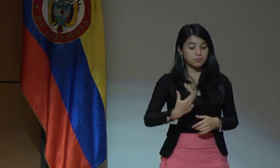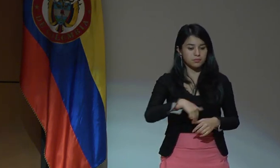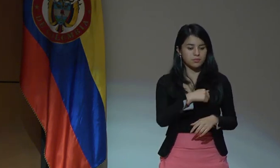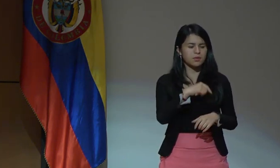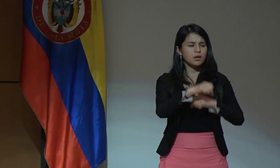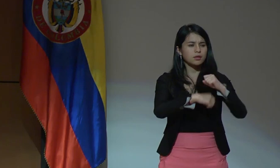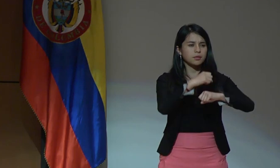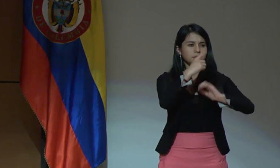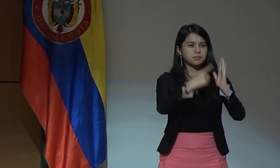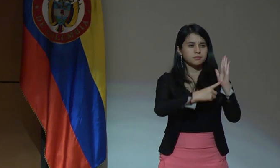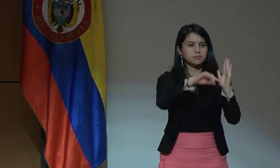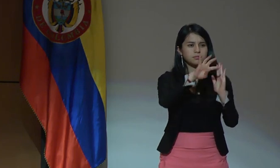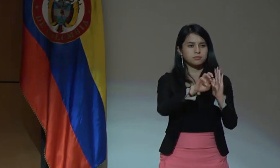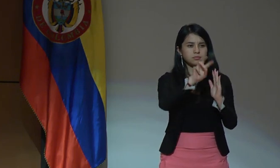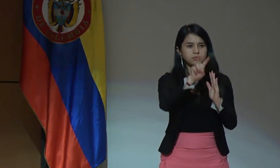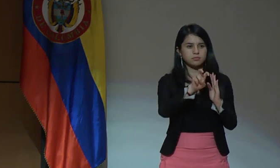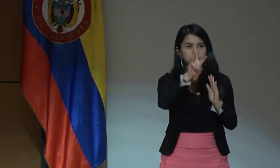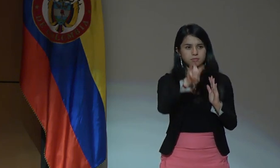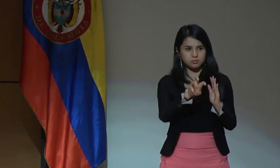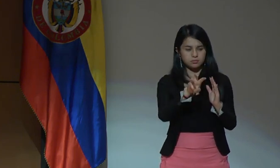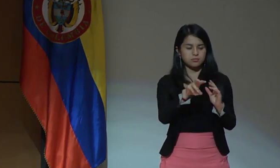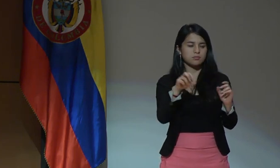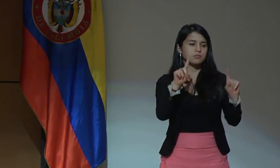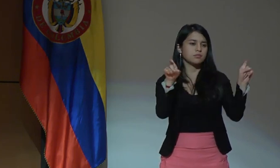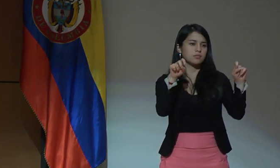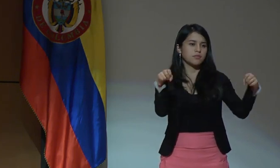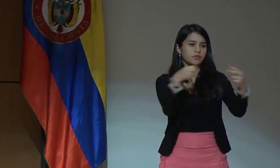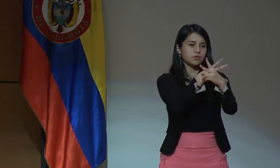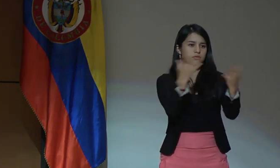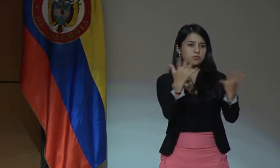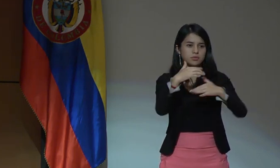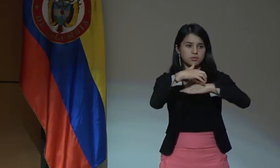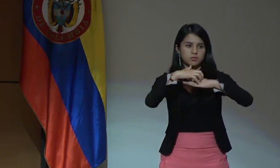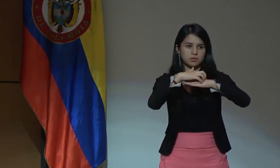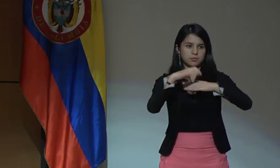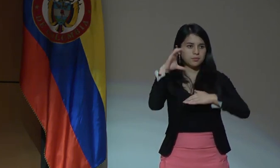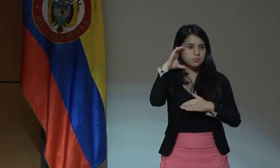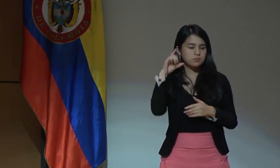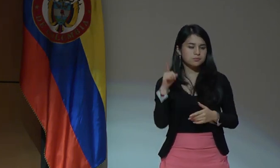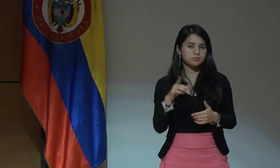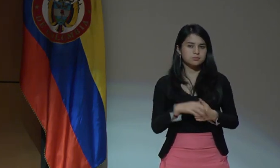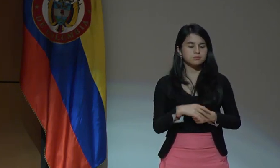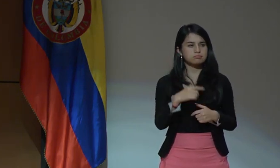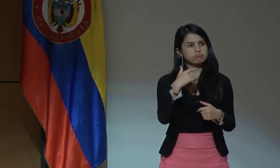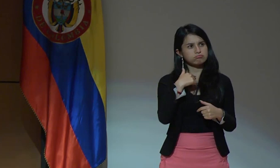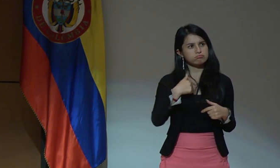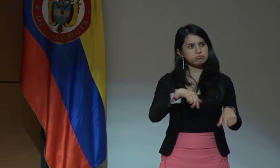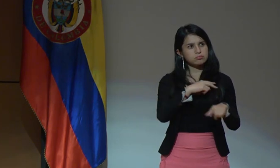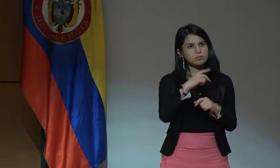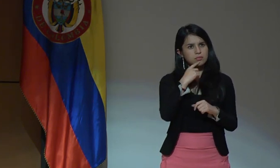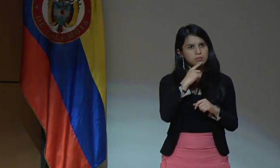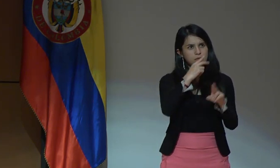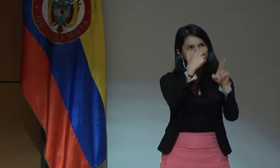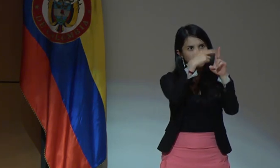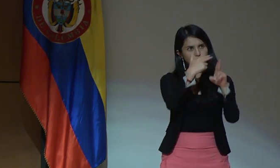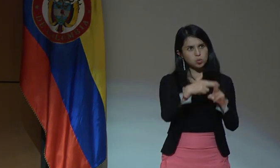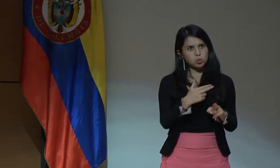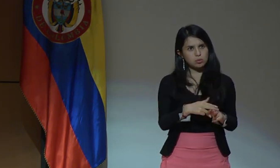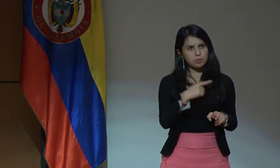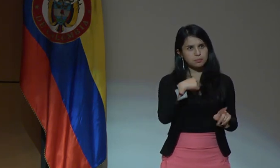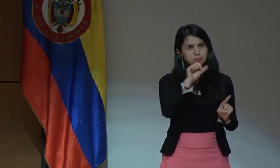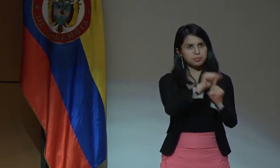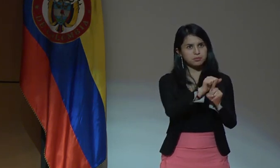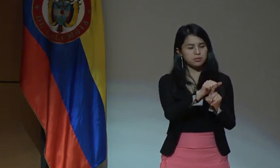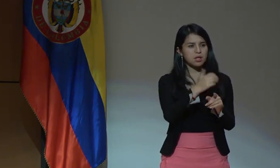de 1978 sobre la violencia en el Tolima. Oigan, ¿podría uno prescindir de los nombres